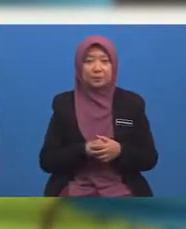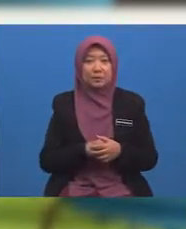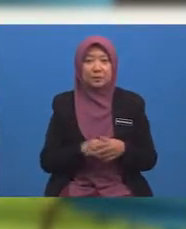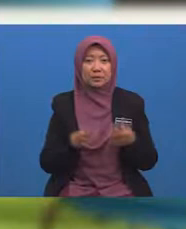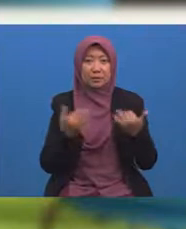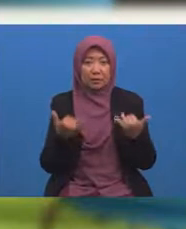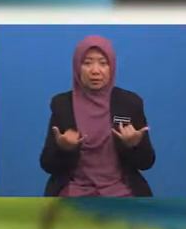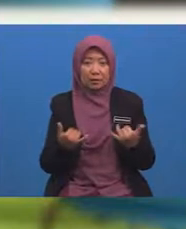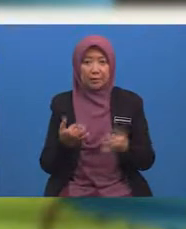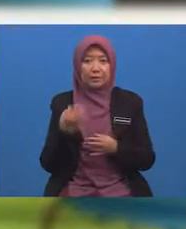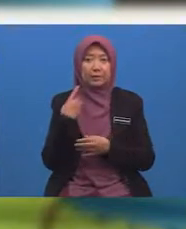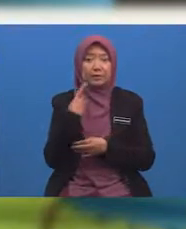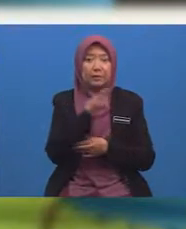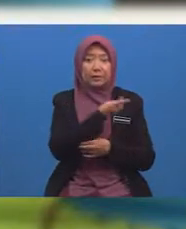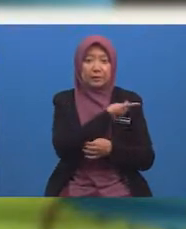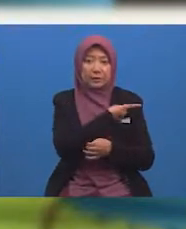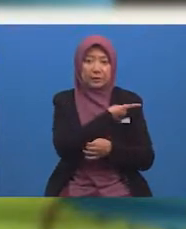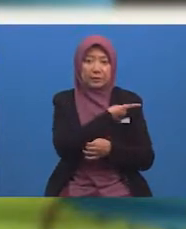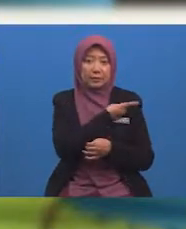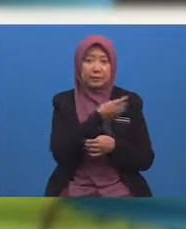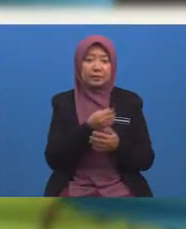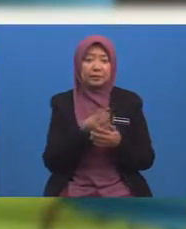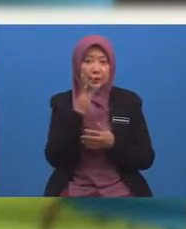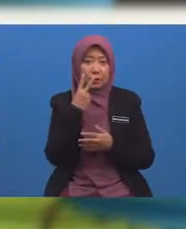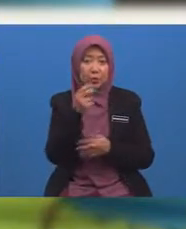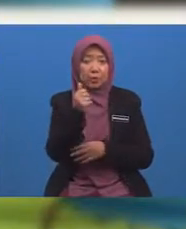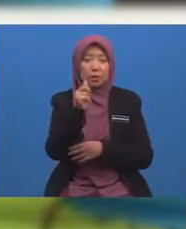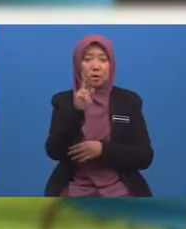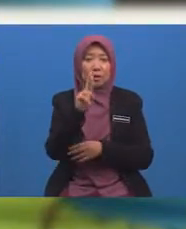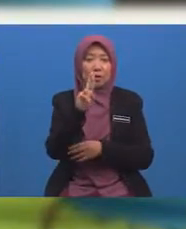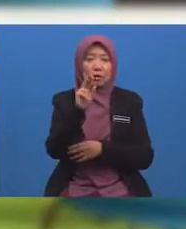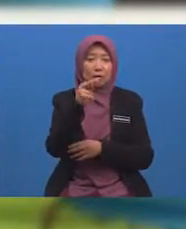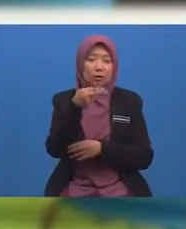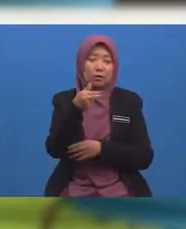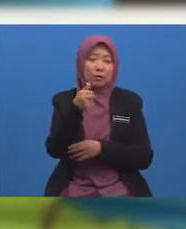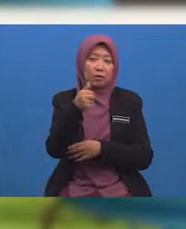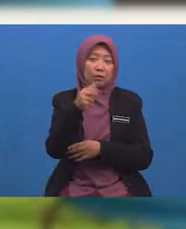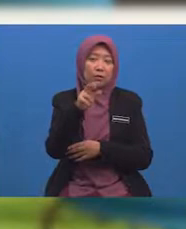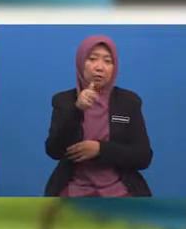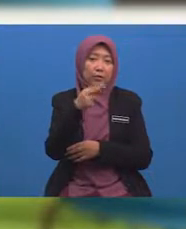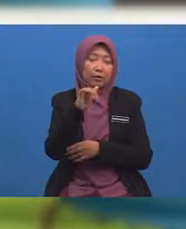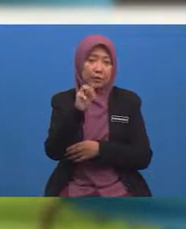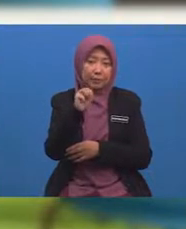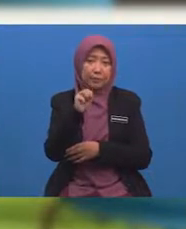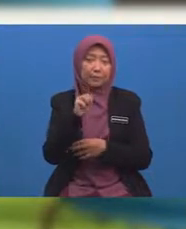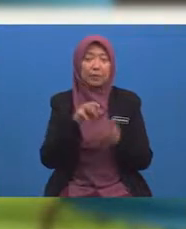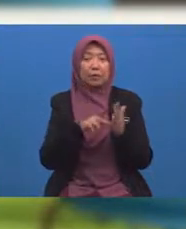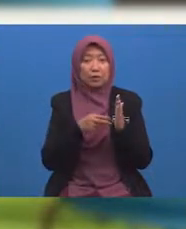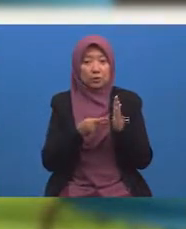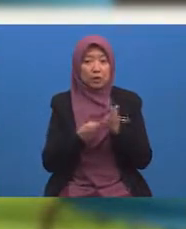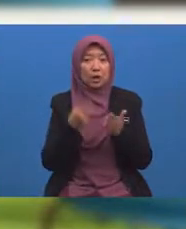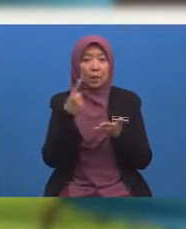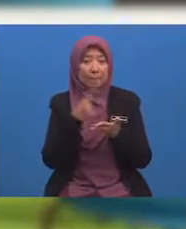Sekarang kita beralih ke pula kepada nama Ar-Rahim. Apakah yang dimaksudkan